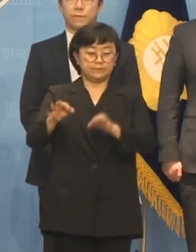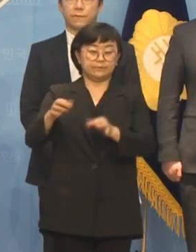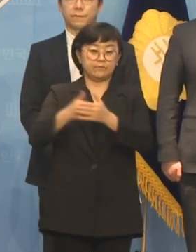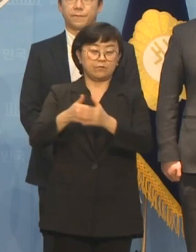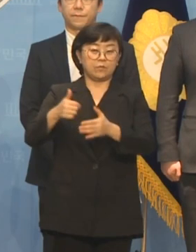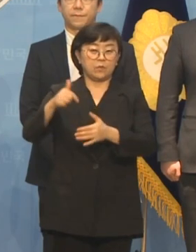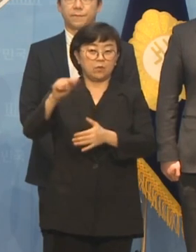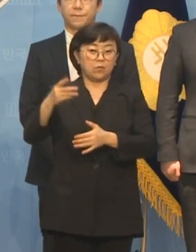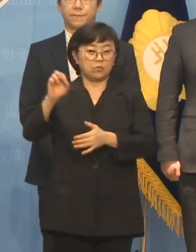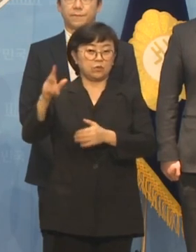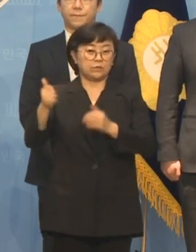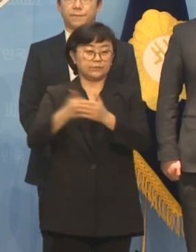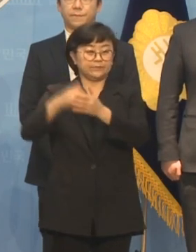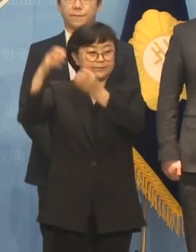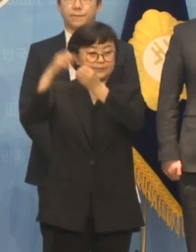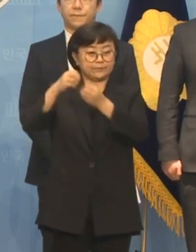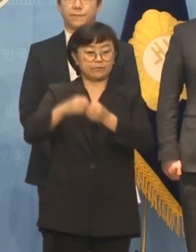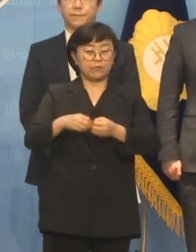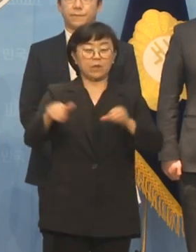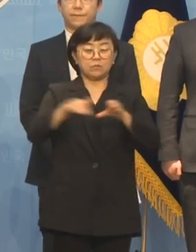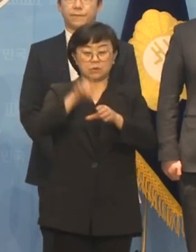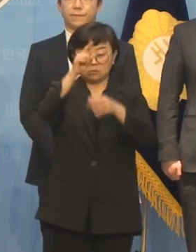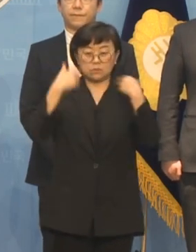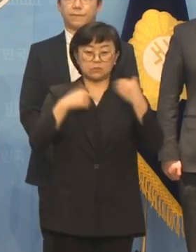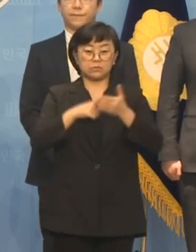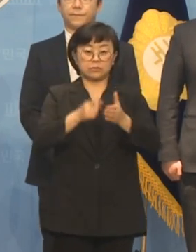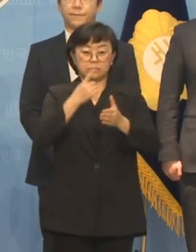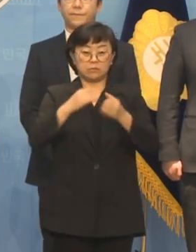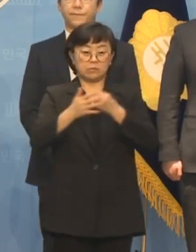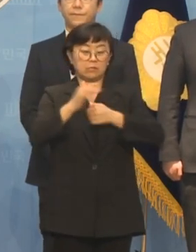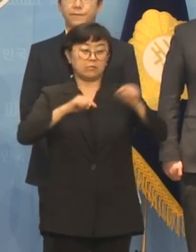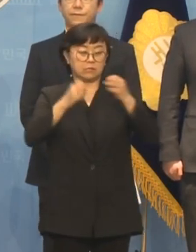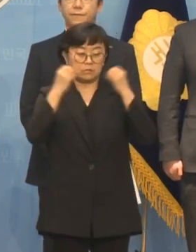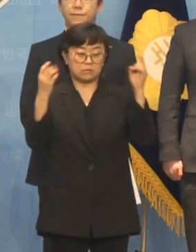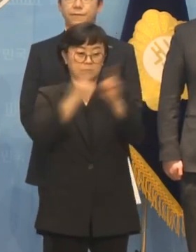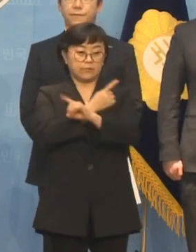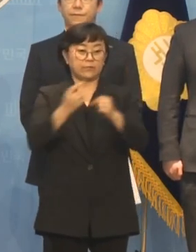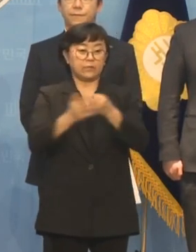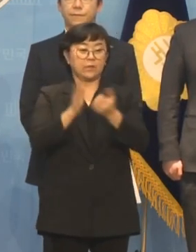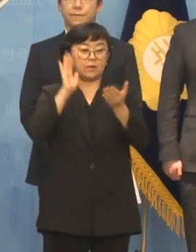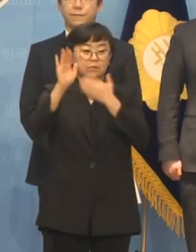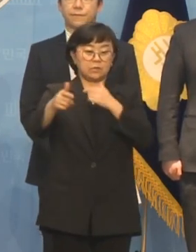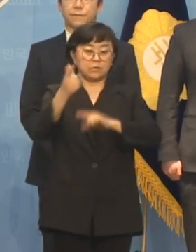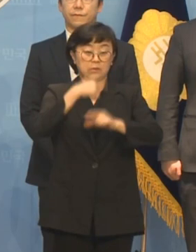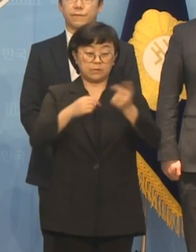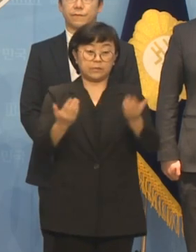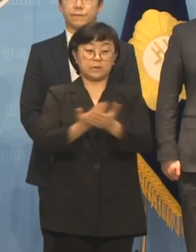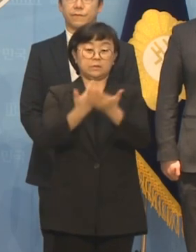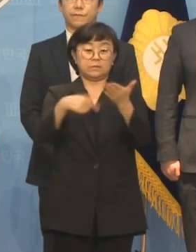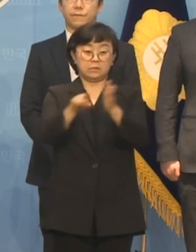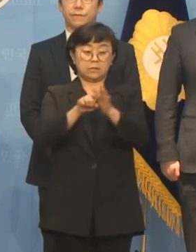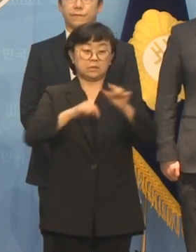정신을 계승하는 정당임을 그리고 문재인 정부가 추진했던 정치개혁을 앞으로 더 나아가게 하는